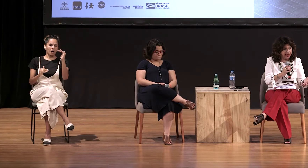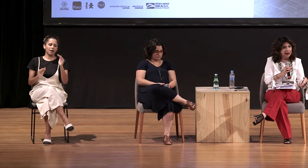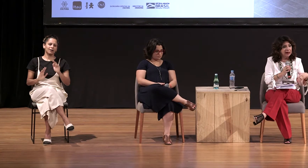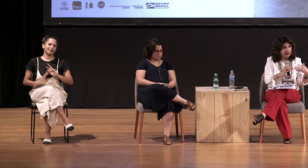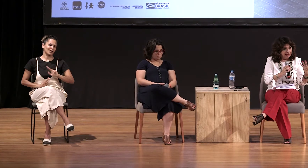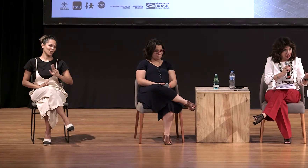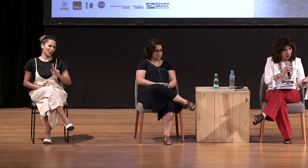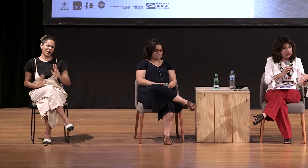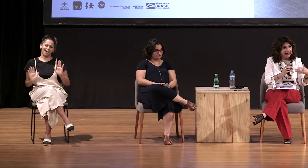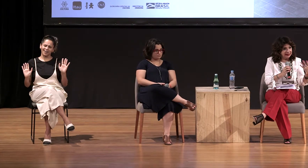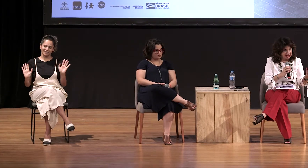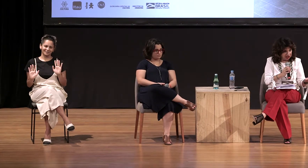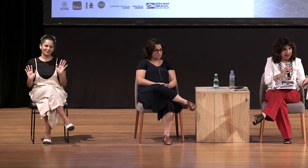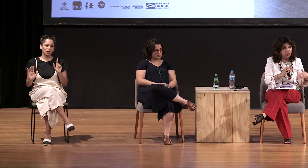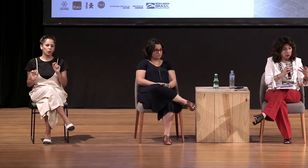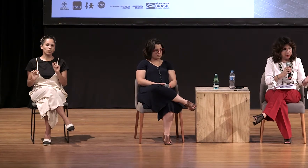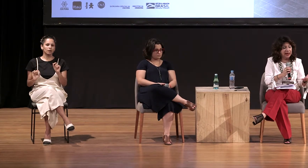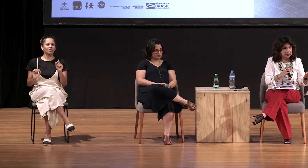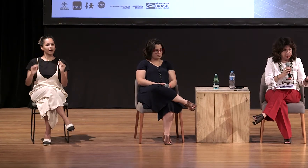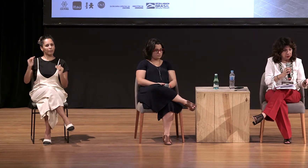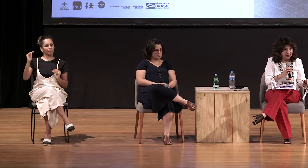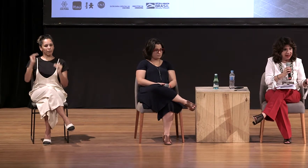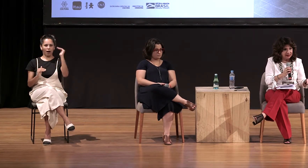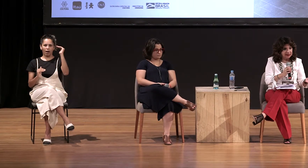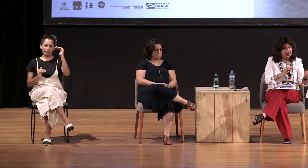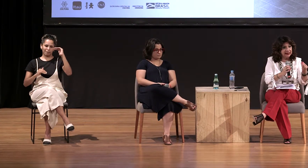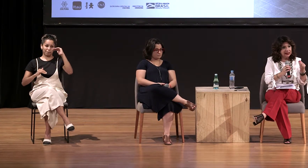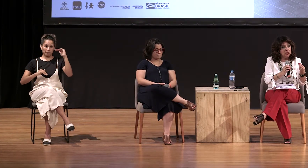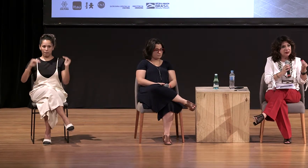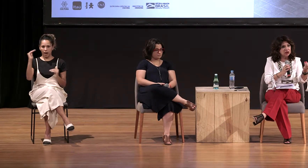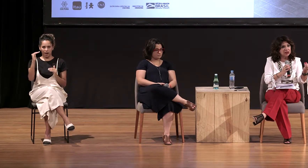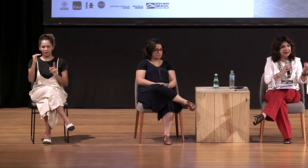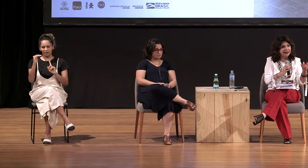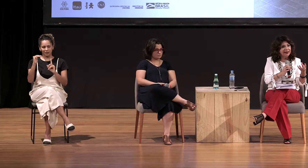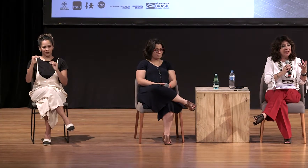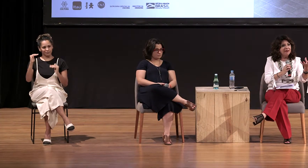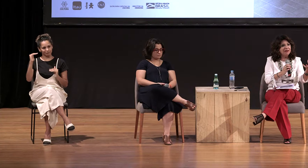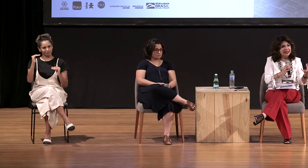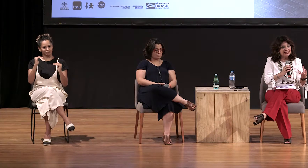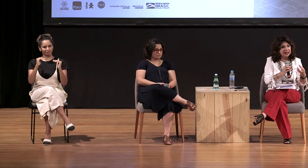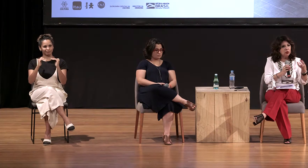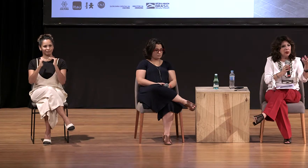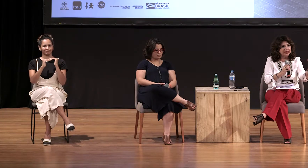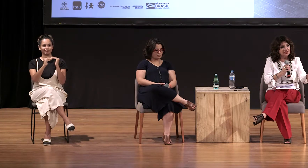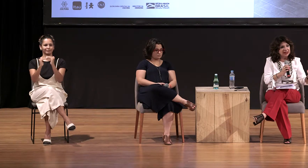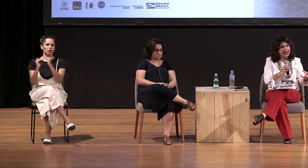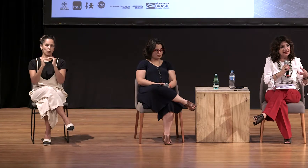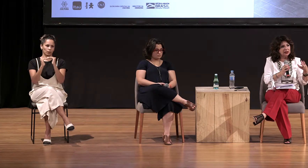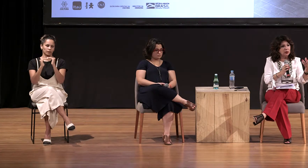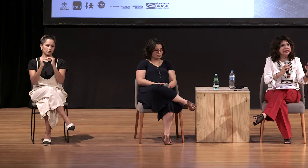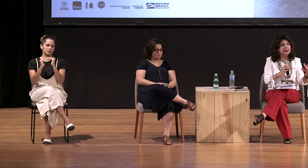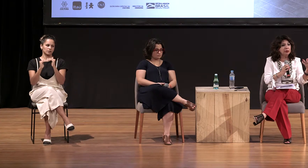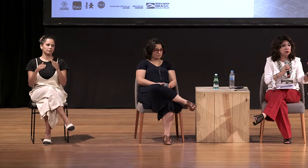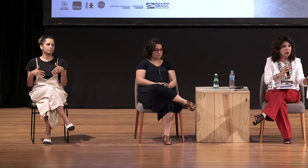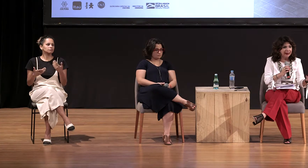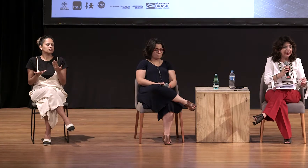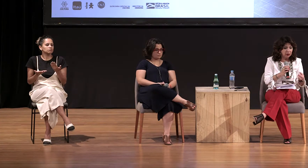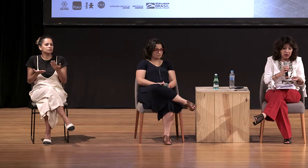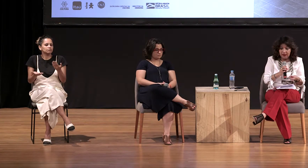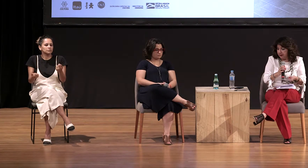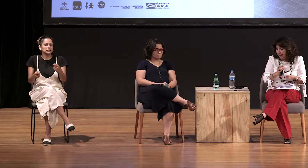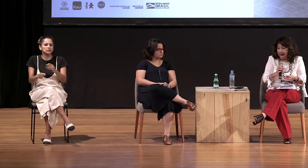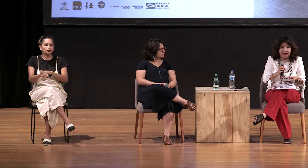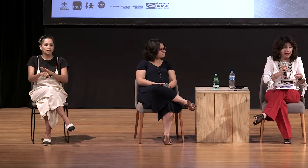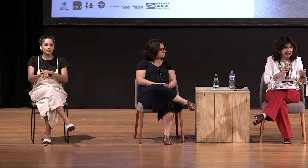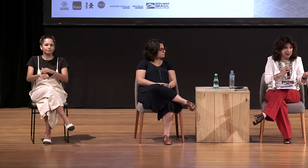feminismo é igualdade de direito e igualdade de oportunidades. Então, a gente tem que fazer uma atividade com exemplos concretos.